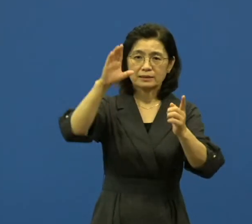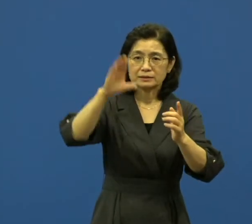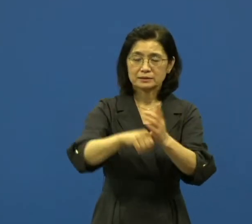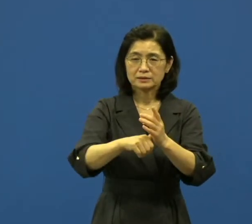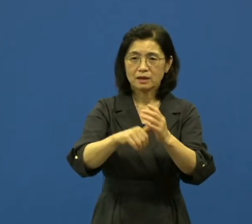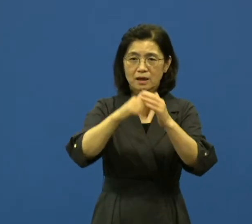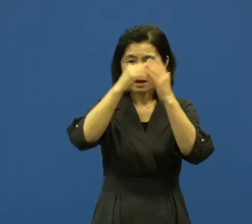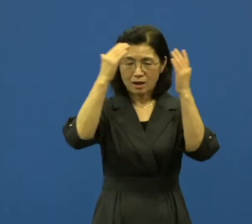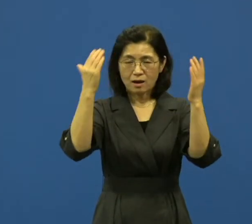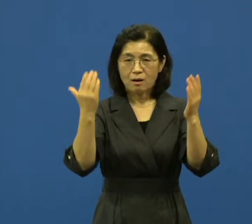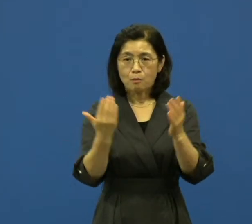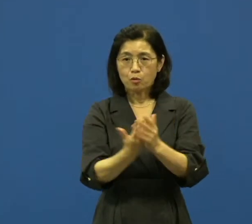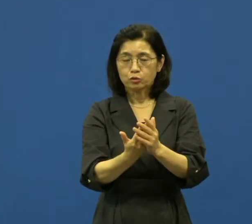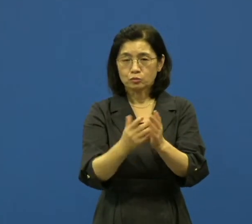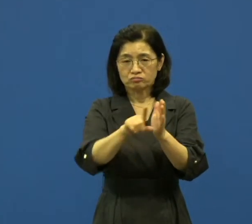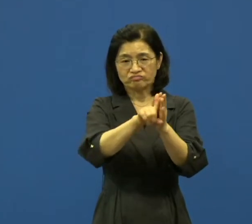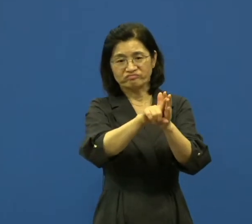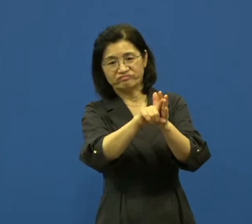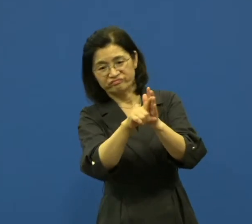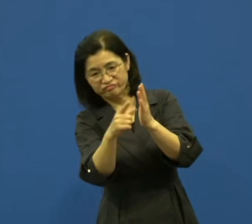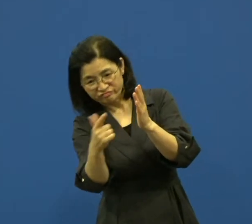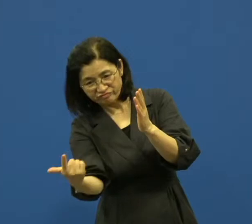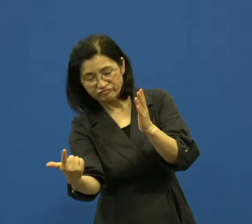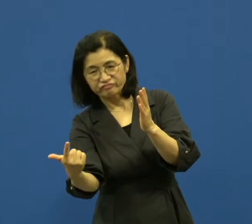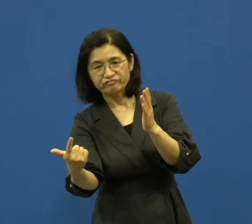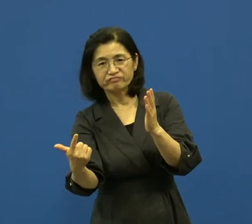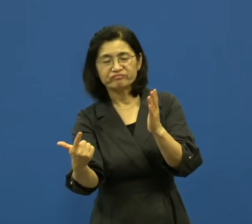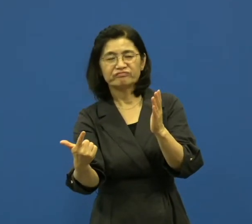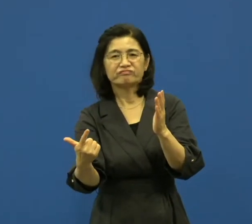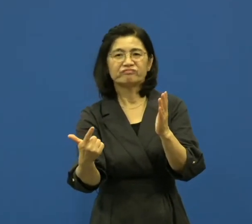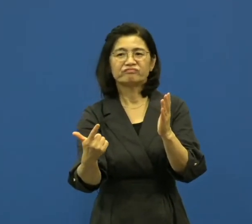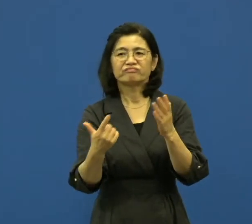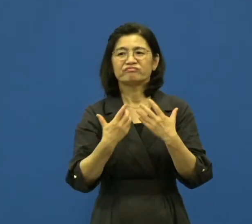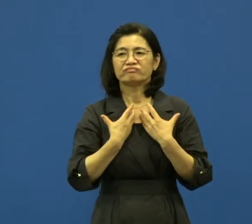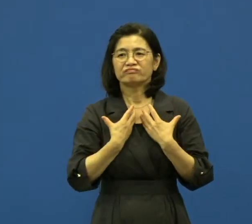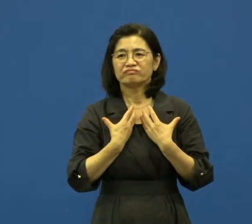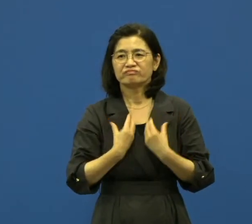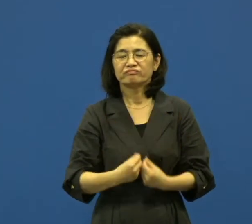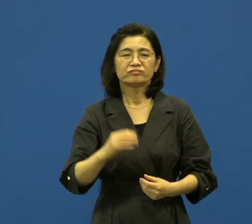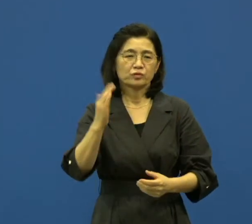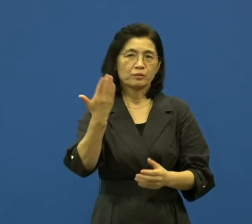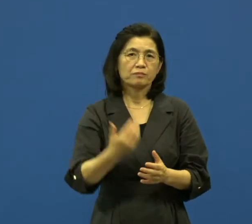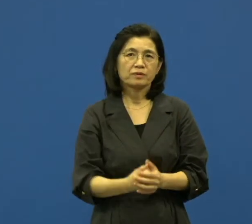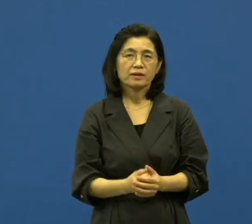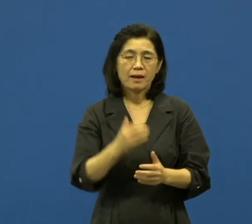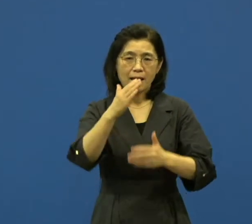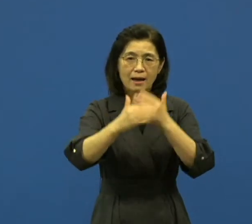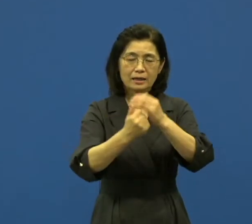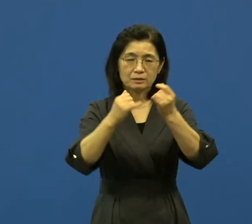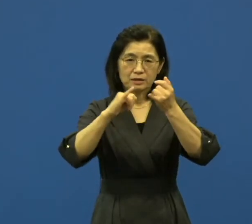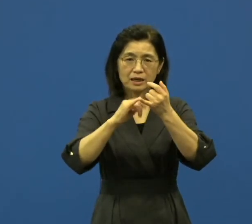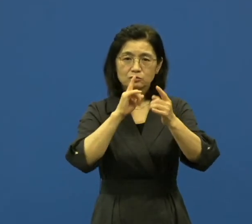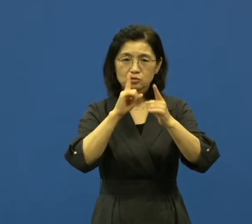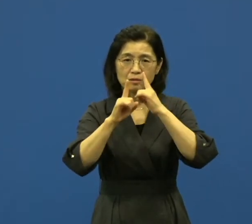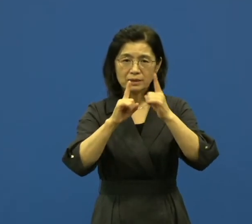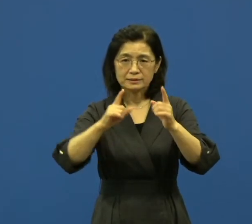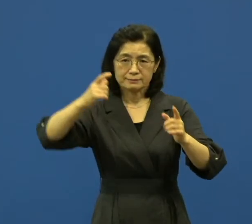하나님과 하나님의 말씀과 하나님의 약속을 굳게 붙잡을 수 있게 되기를 축원합니다.